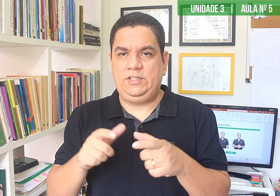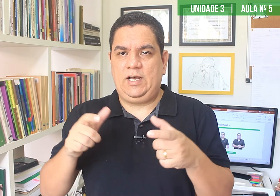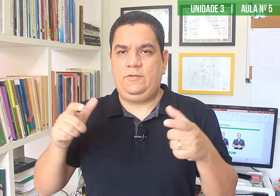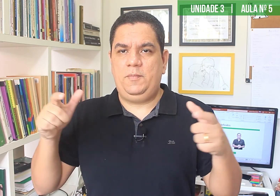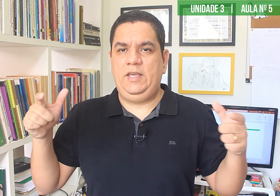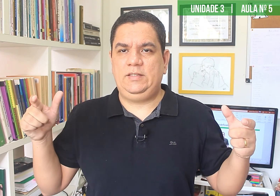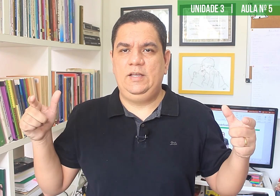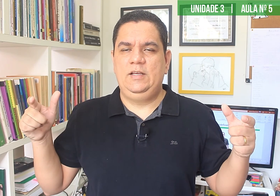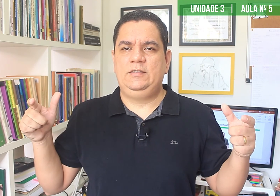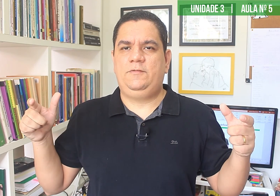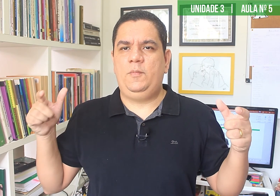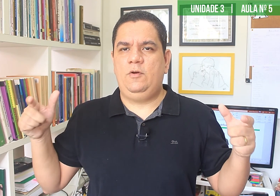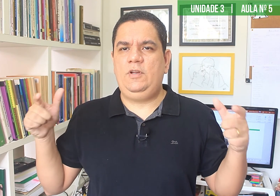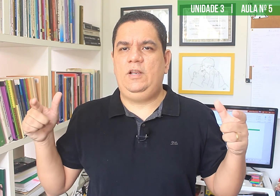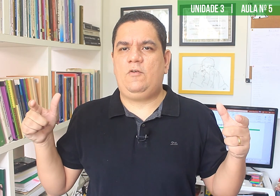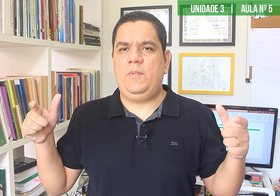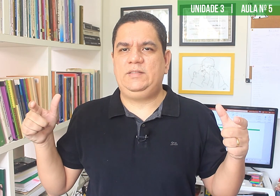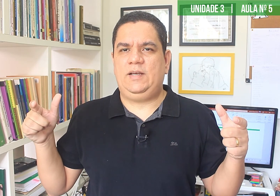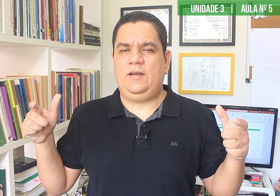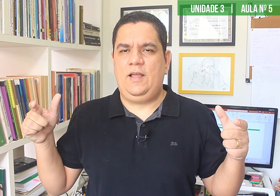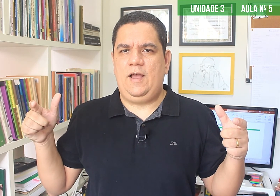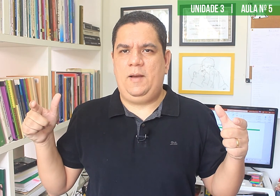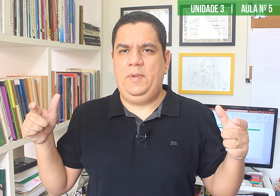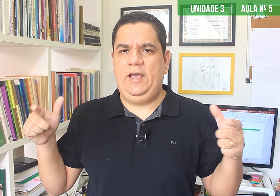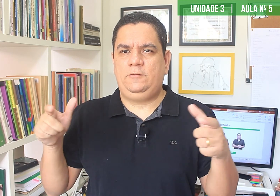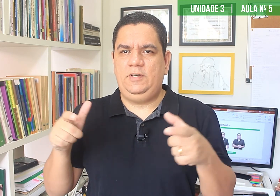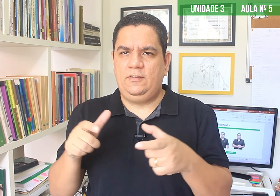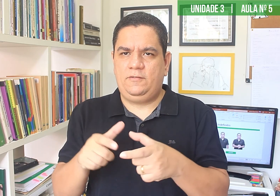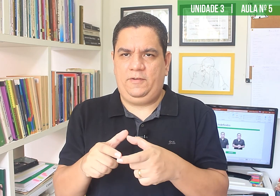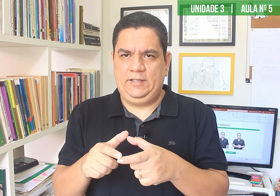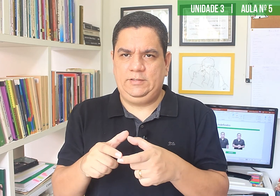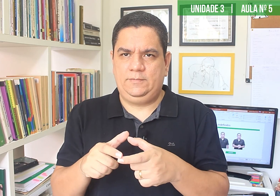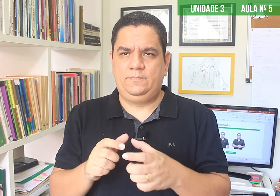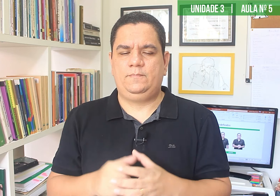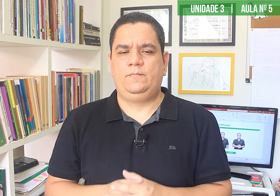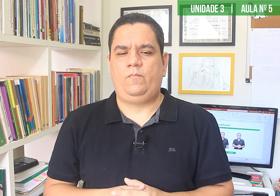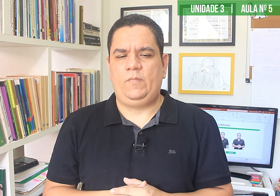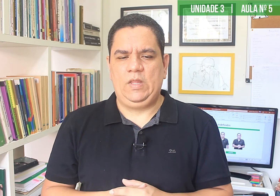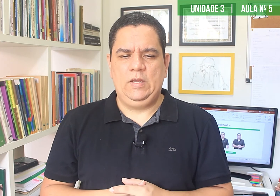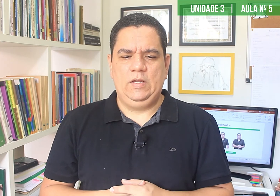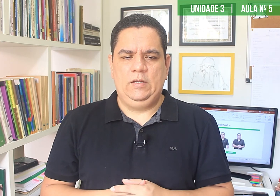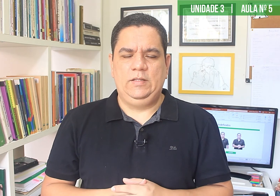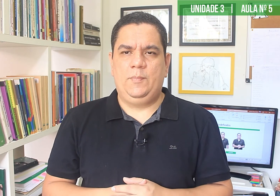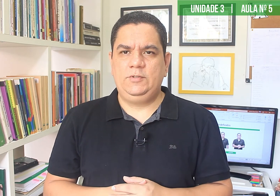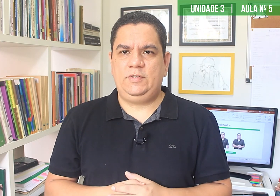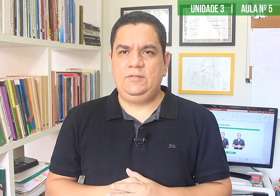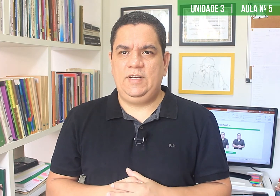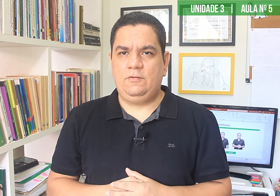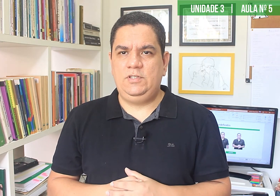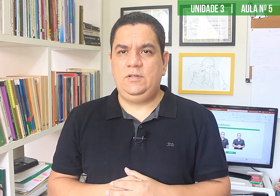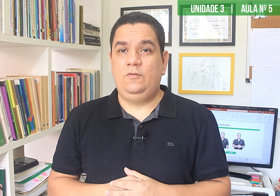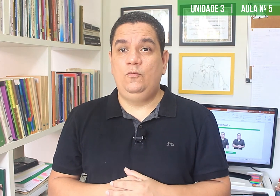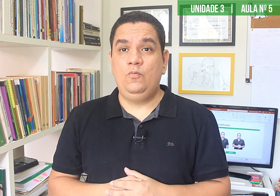fechado e aumenta. Se for minoria, ele começa aberto e fecha. Depois eu tenho o sinal de